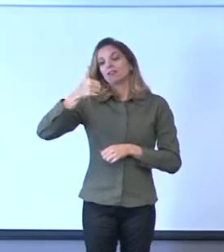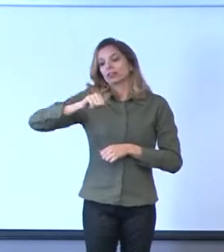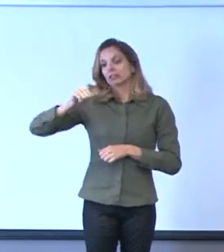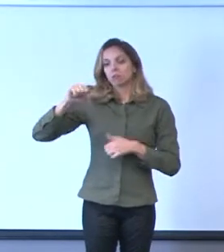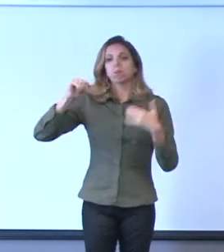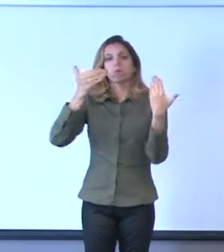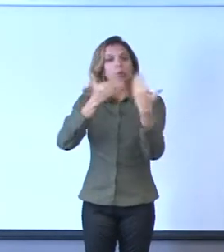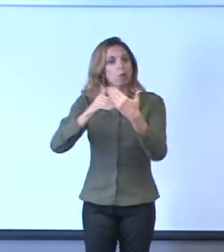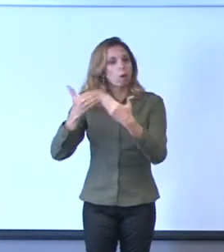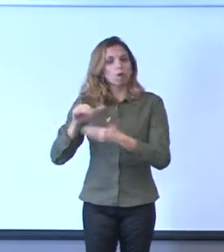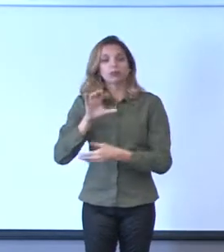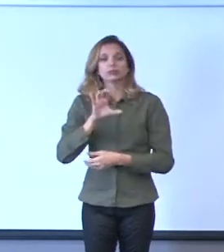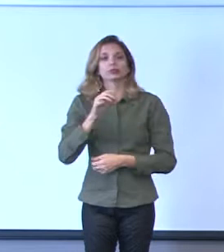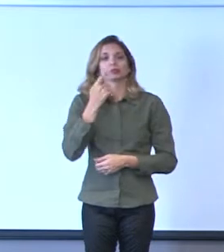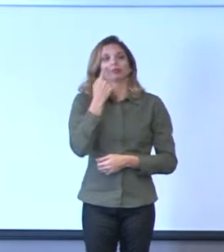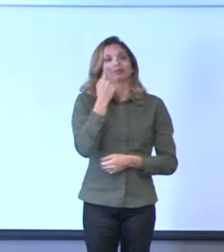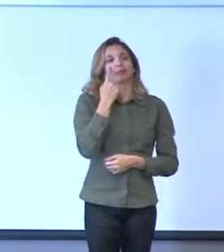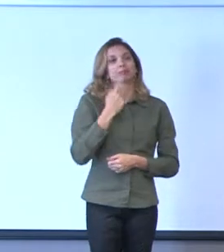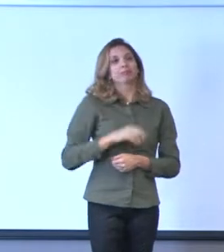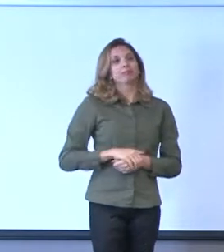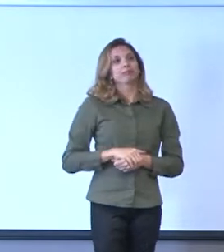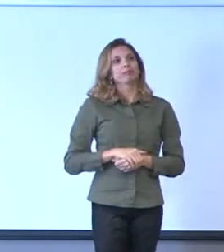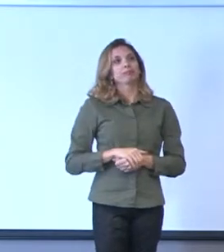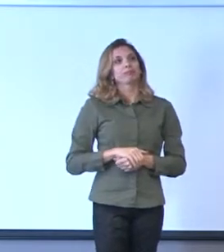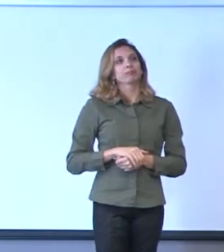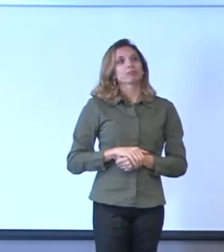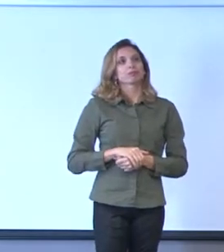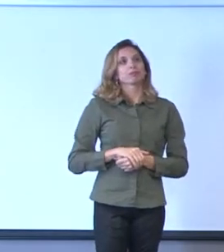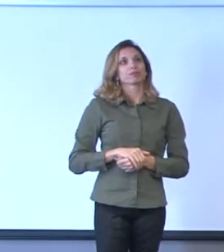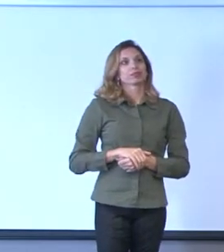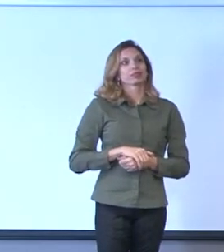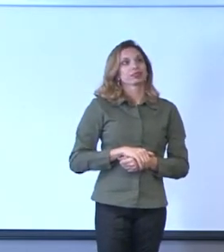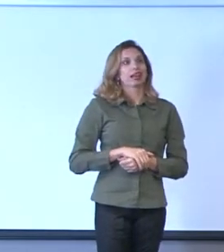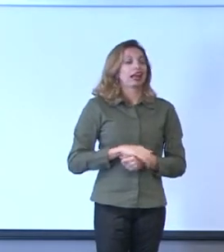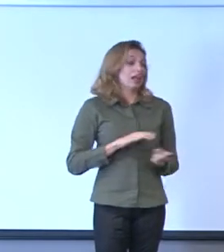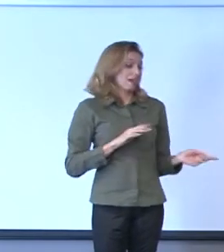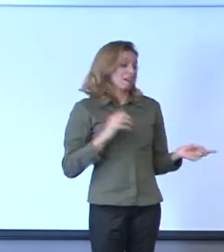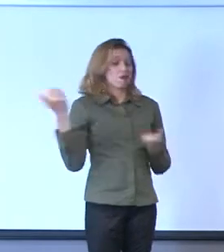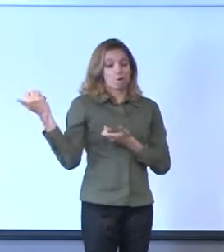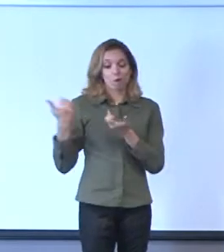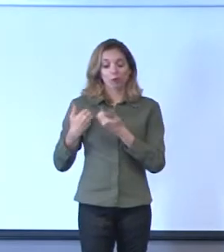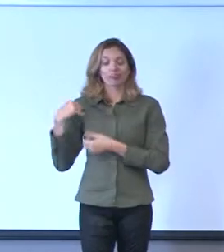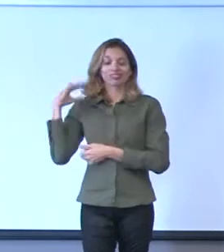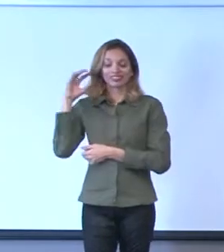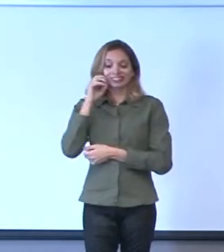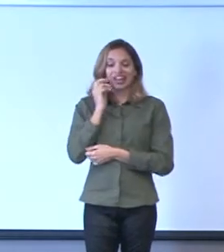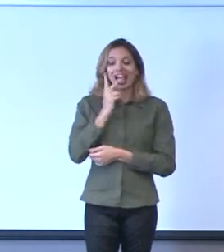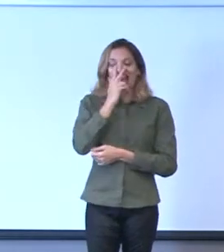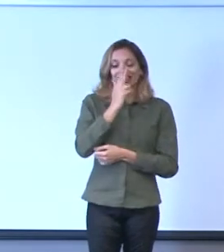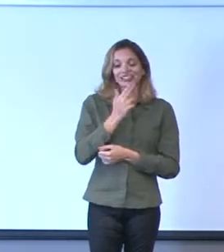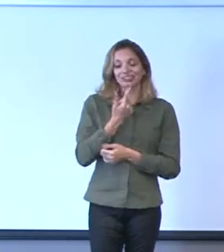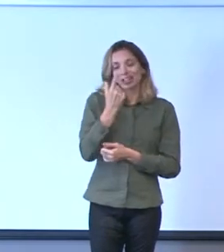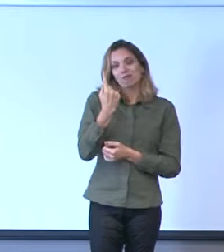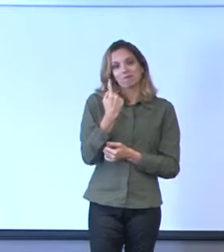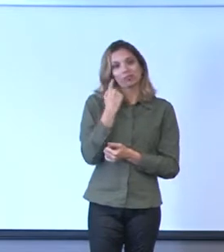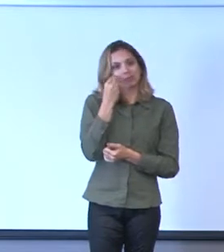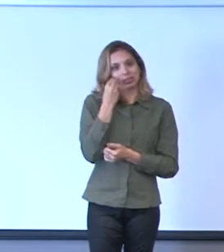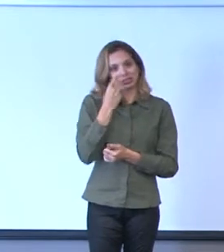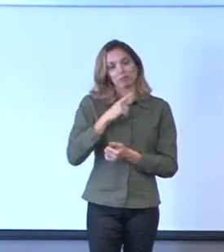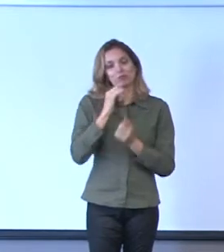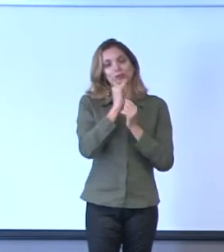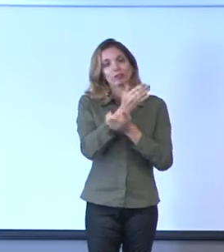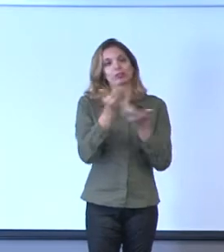avaliação. E aí, ouvindo aqui as experiências do Jário, tem uma experiência que eu acho que vale a pena contar. No